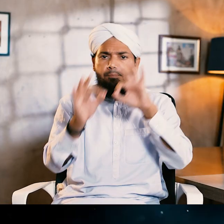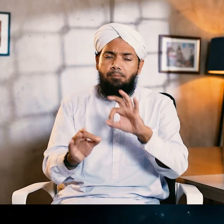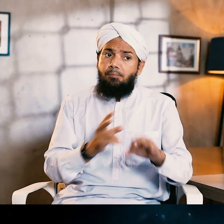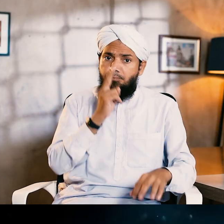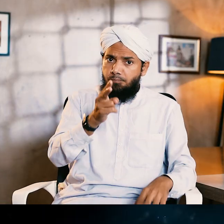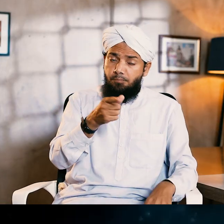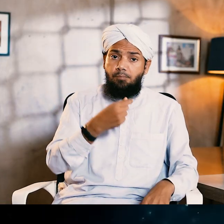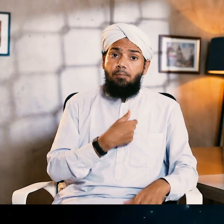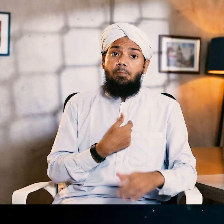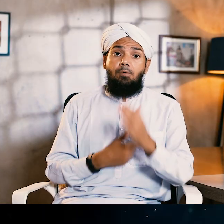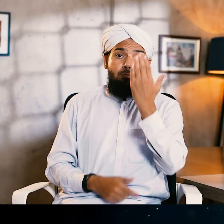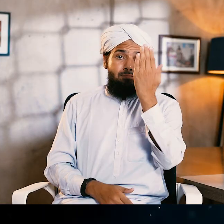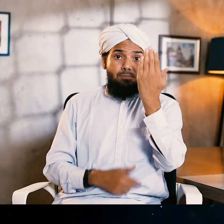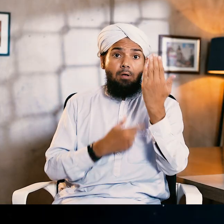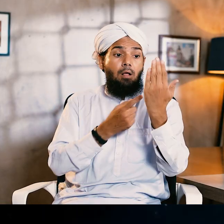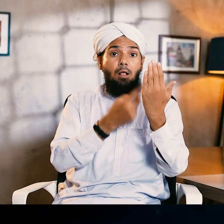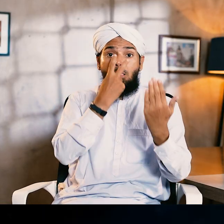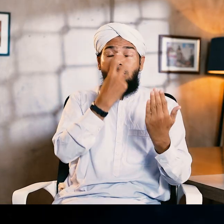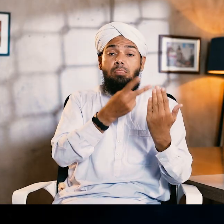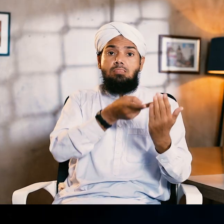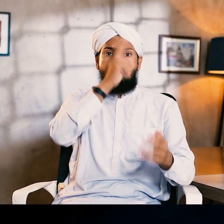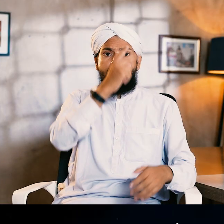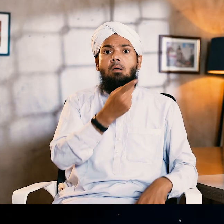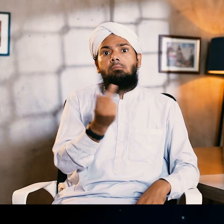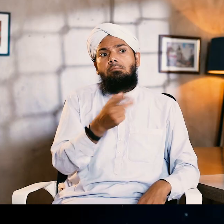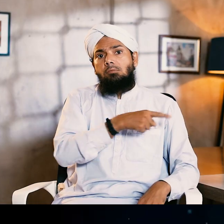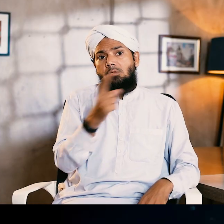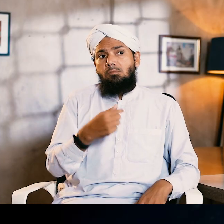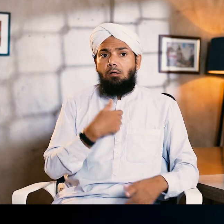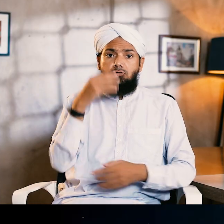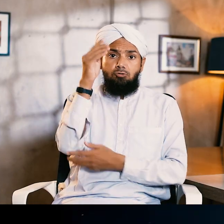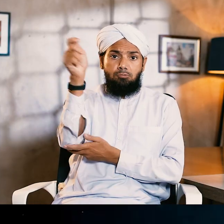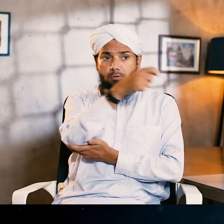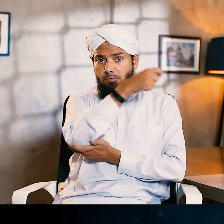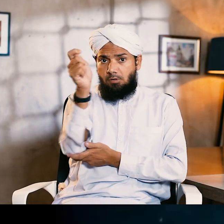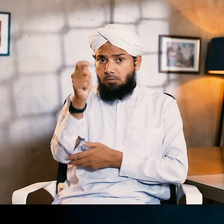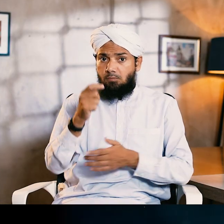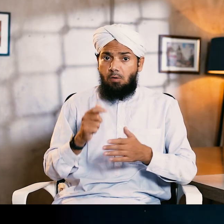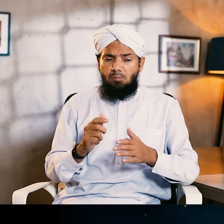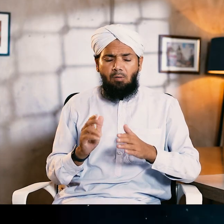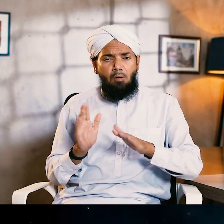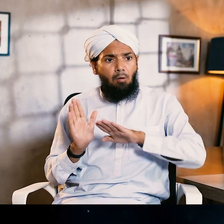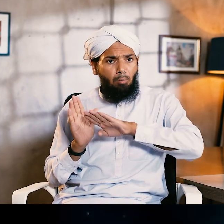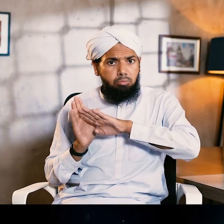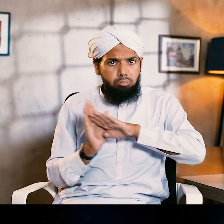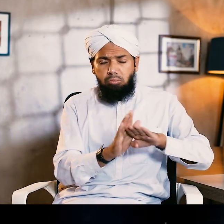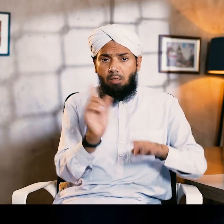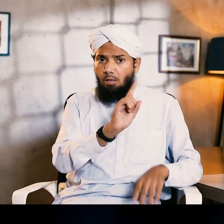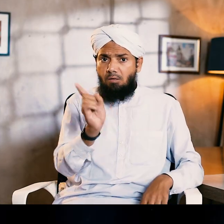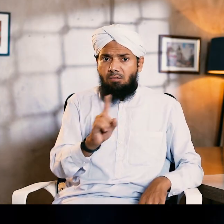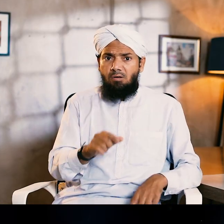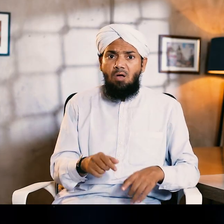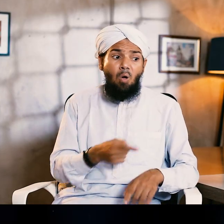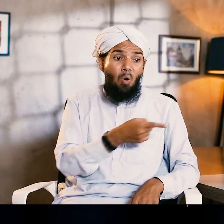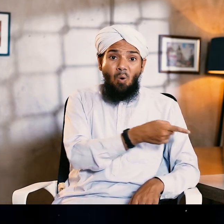کی روشنی میں آئینہ لے کر اپنا چہرہ دیکھیں گے ہم کر کیا رہے ہیں۔ جو جشن ولادت سے روکے گا ایک نیکی سے، وہ